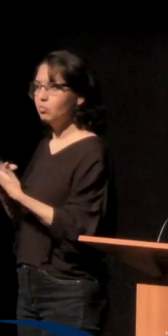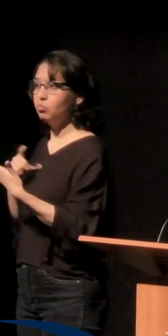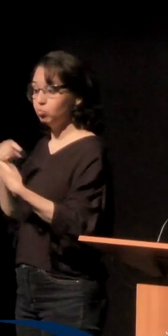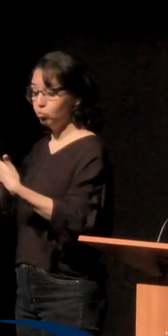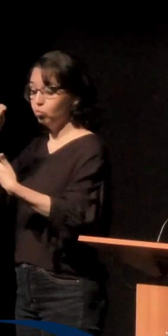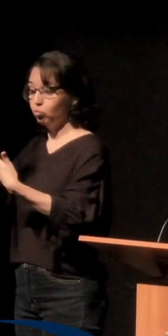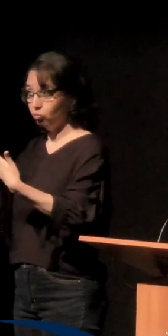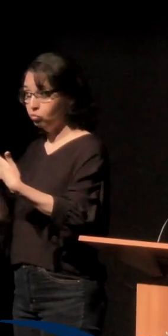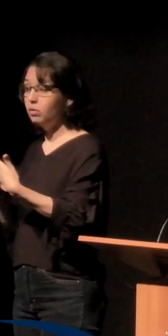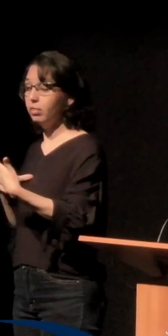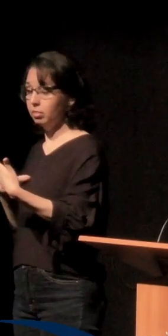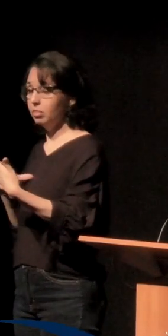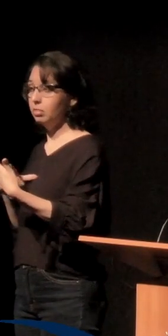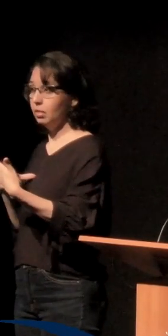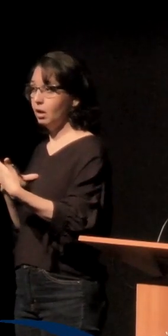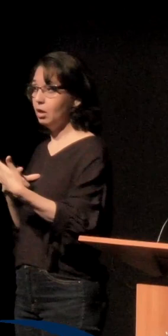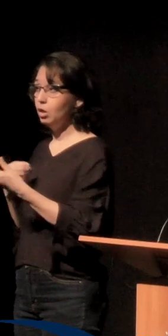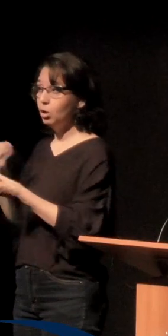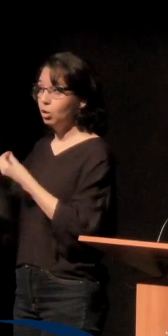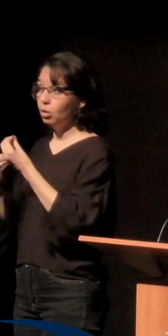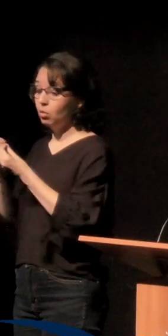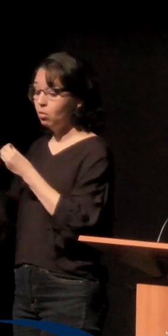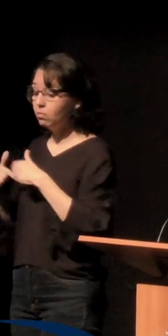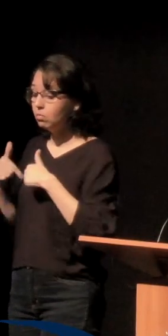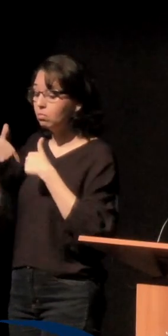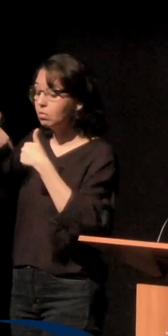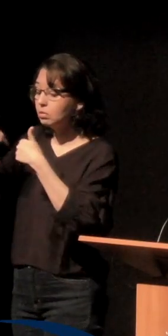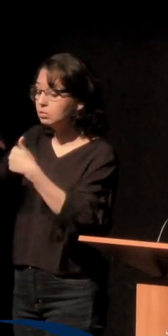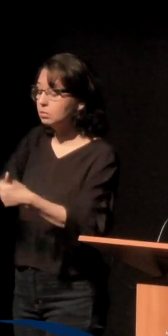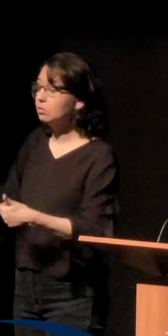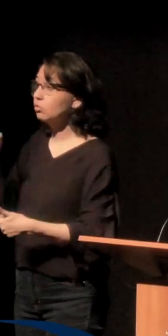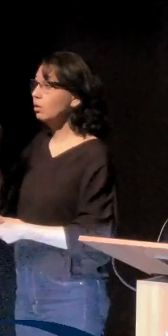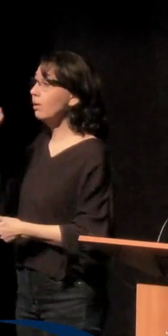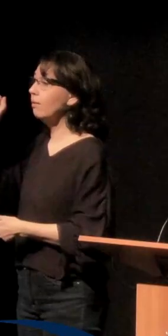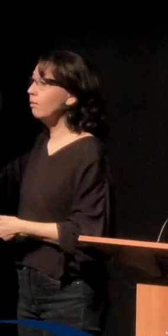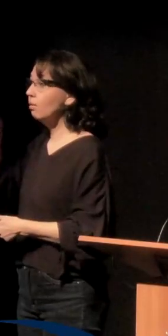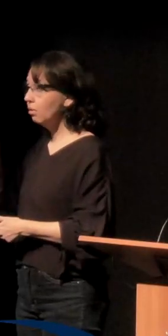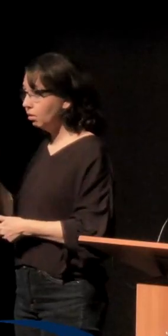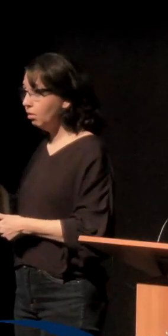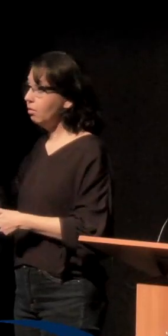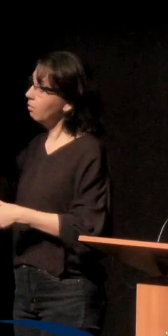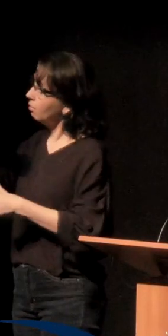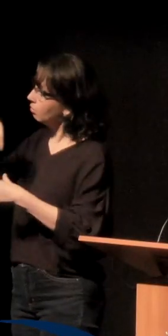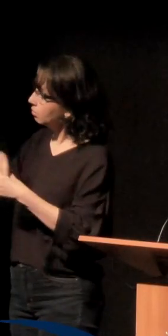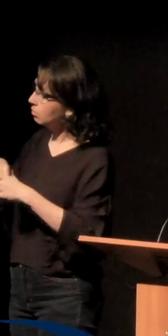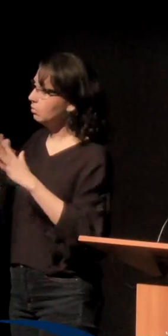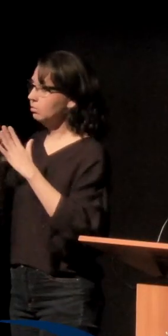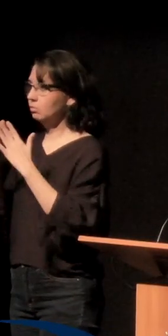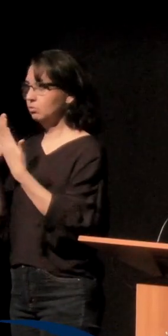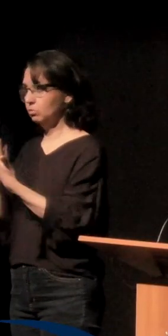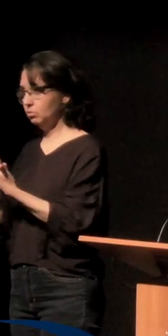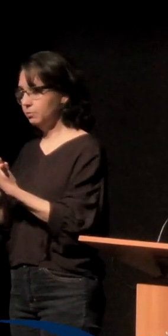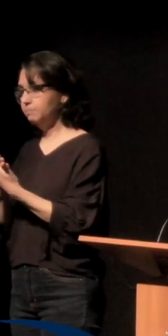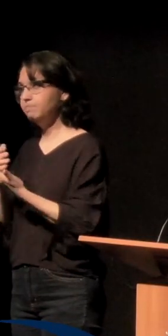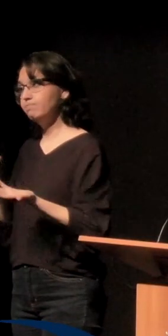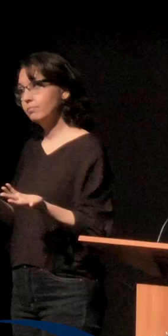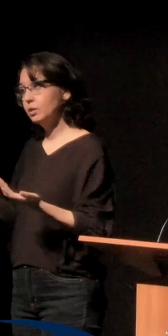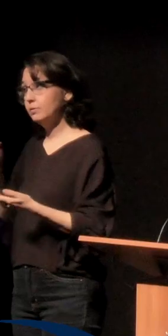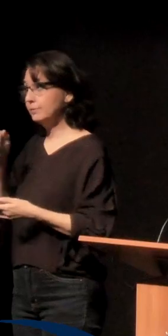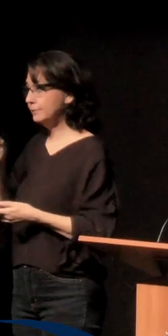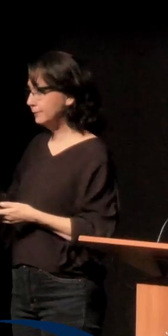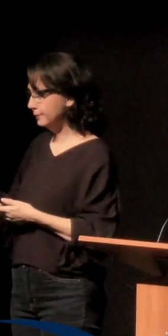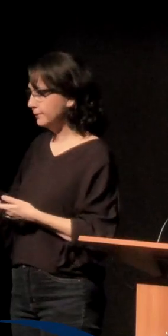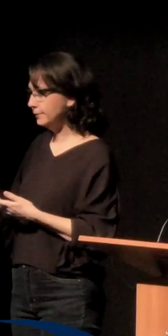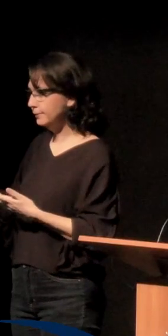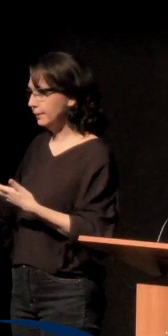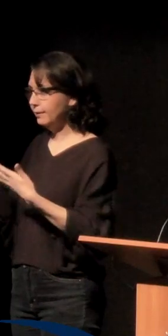a realização ou não de ação de am pela Unidade Escolar né então se a gente não colocar a gente